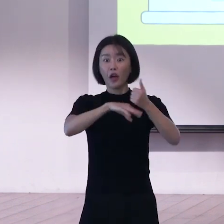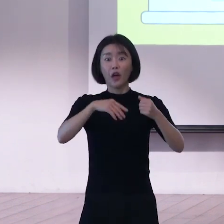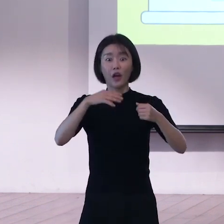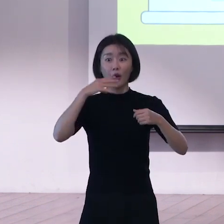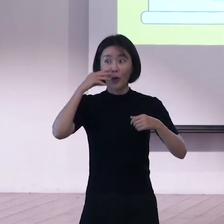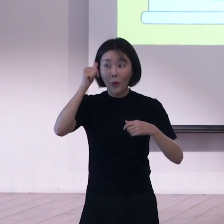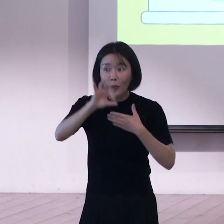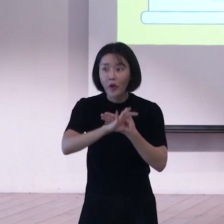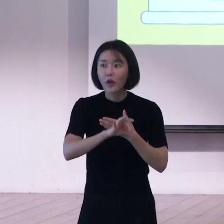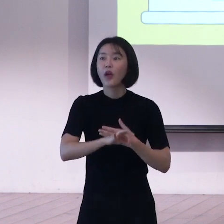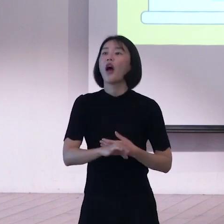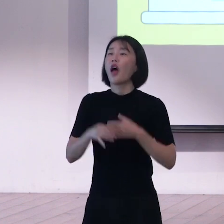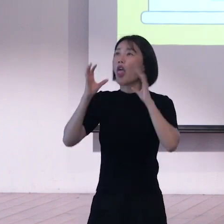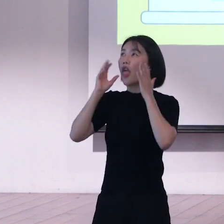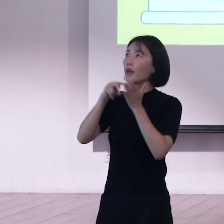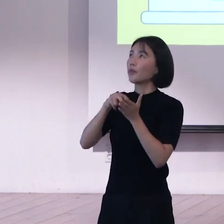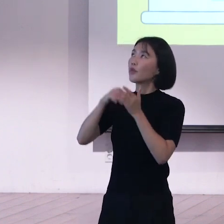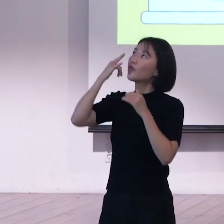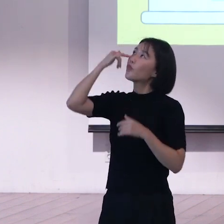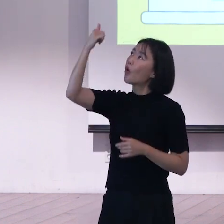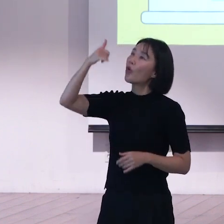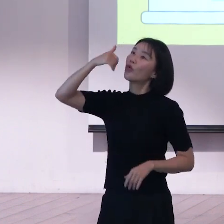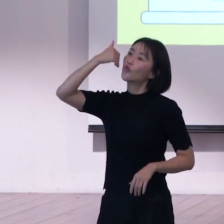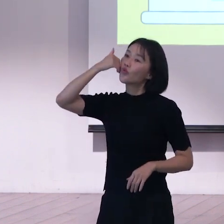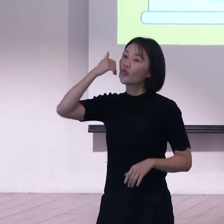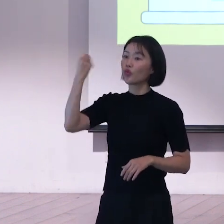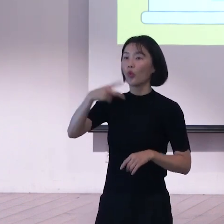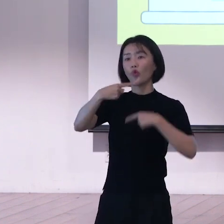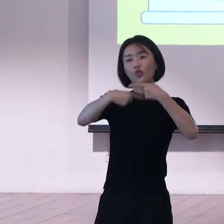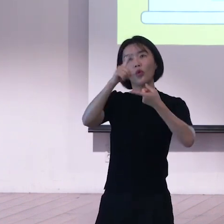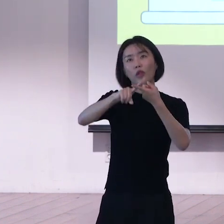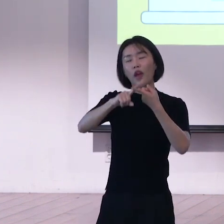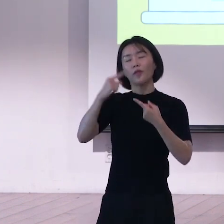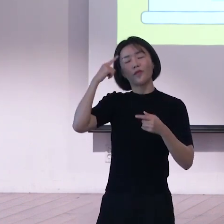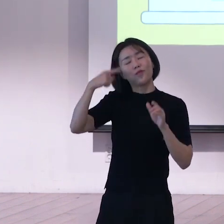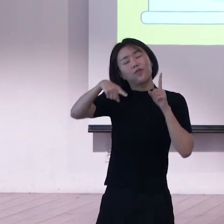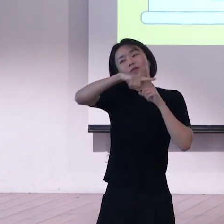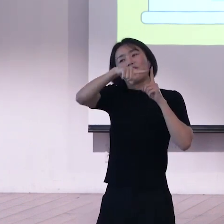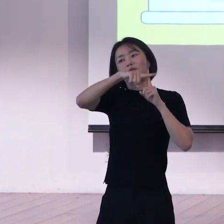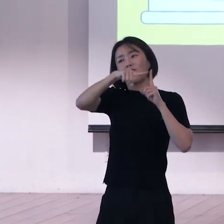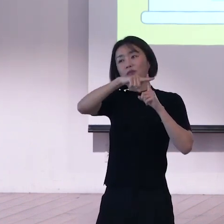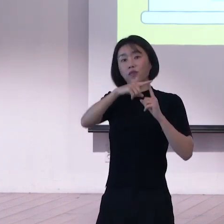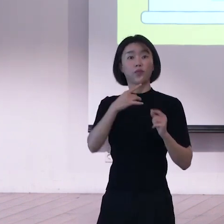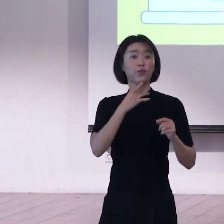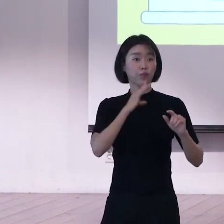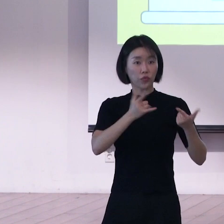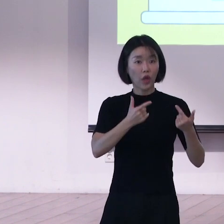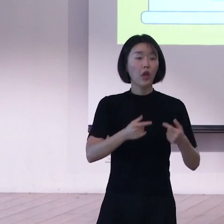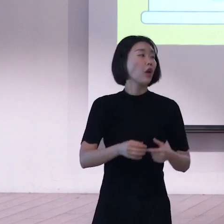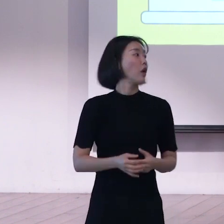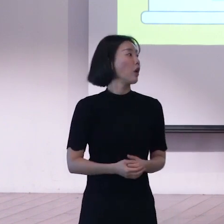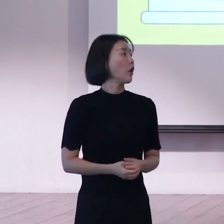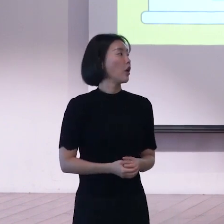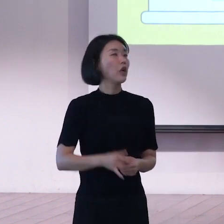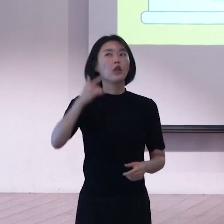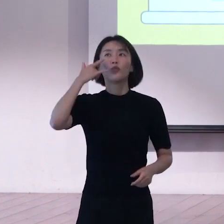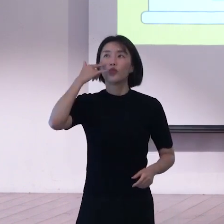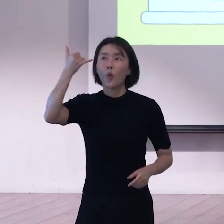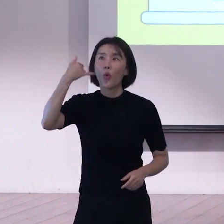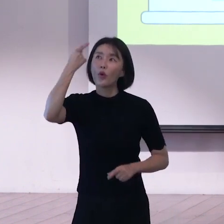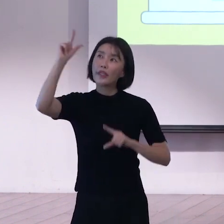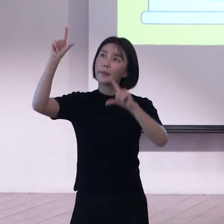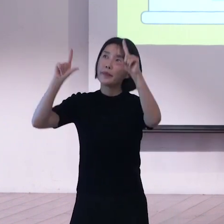없다면 부모에 대한 당연히 수어에 대한 긍정적인 생각과 동시에 그리고 부모에